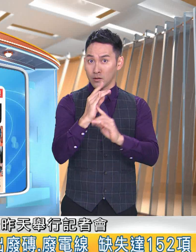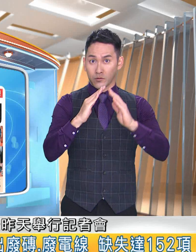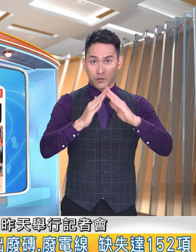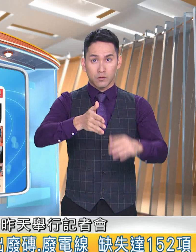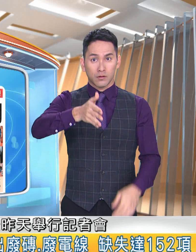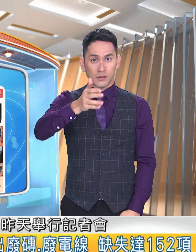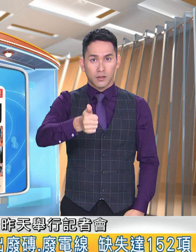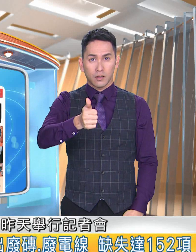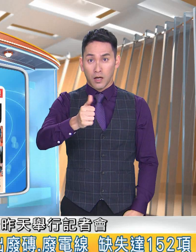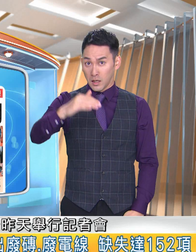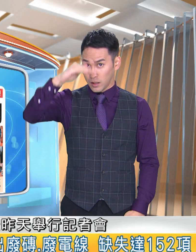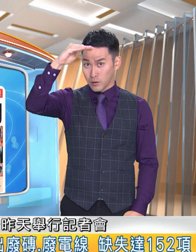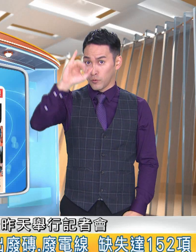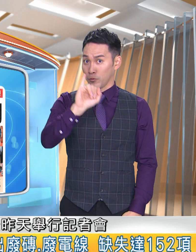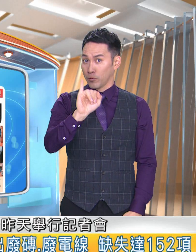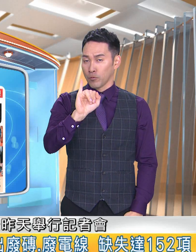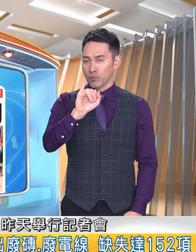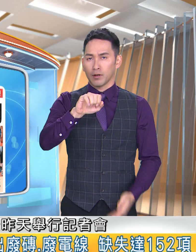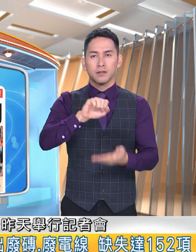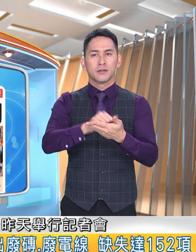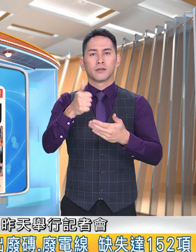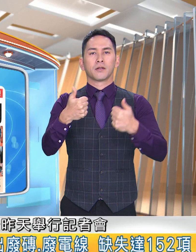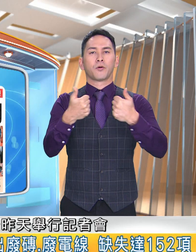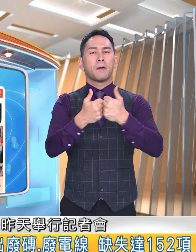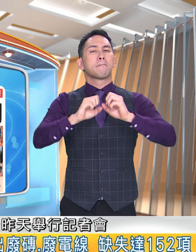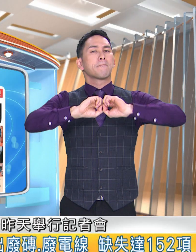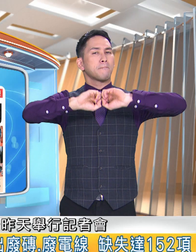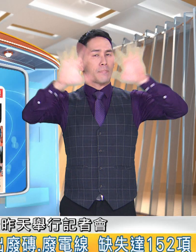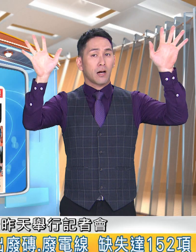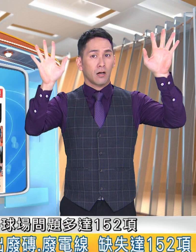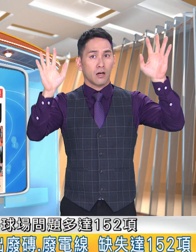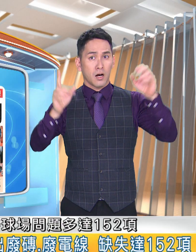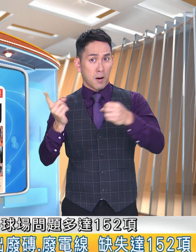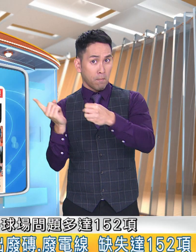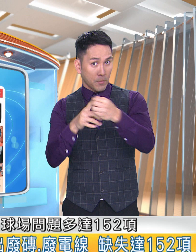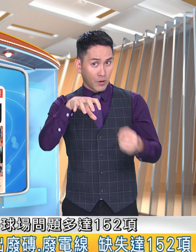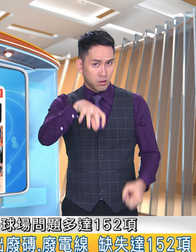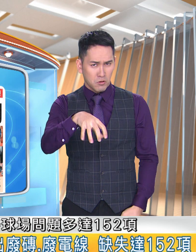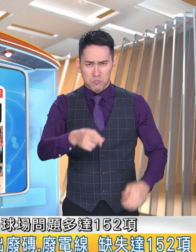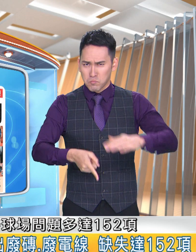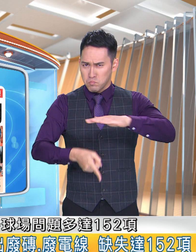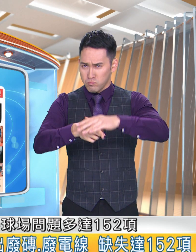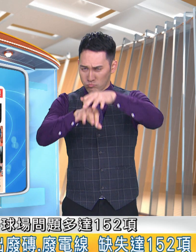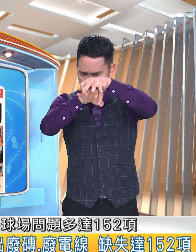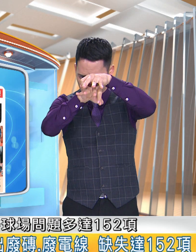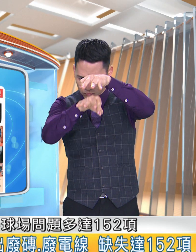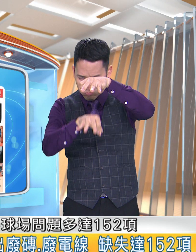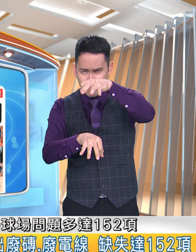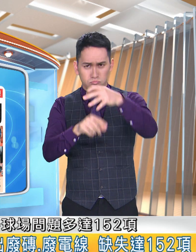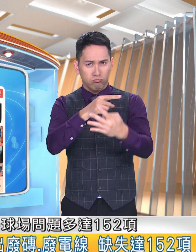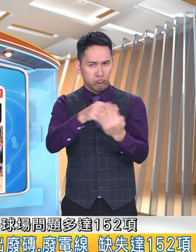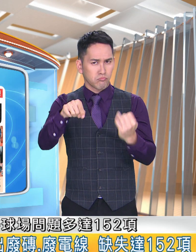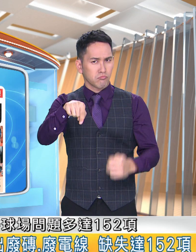新竹市长高虹安昨天举行记者会，揭露新竹市立棒球场问题多